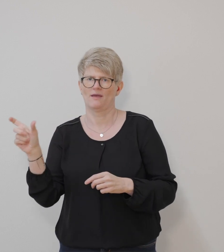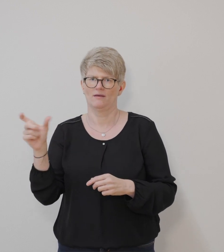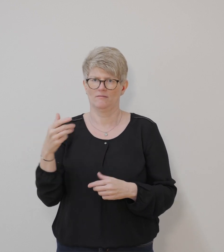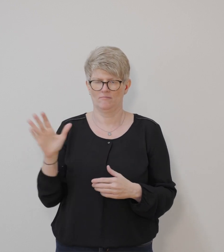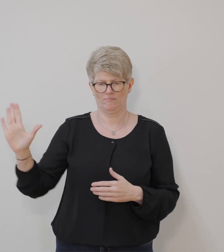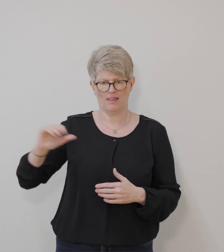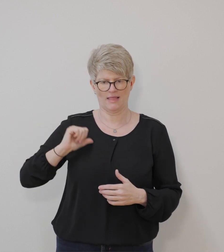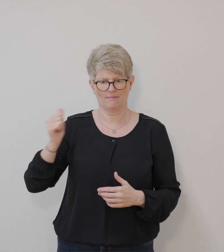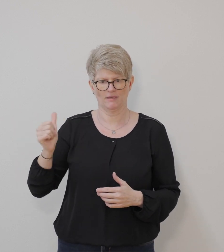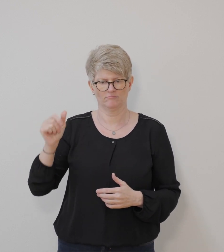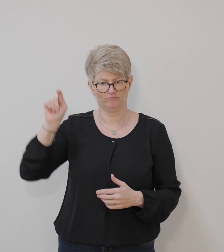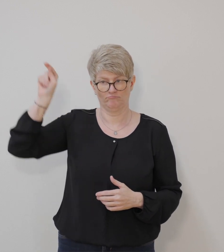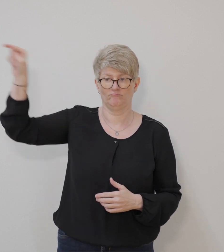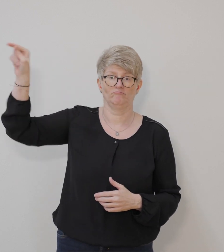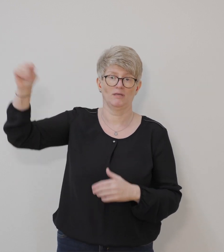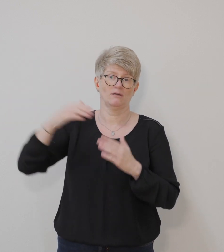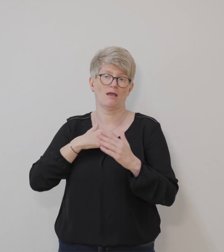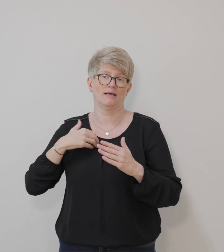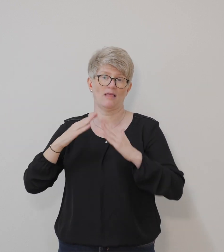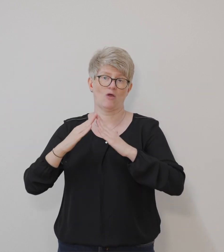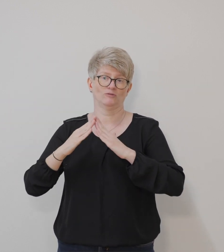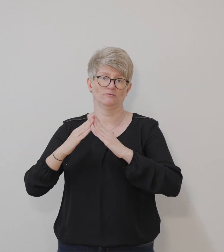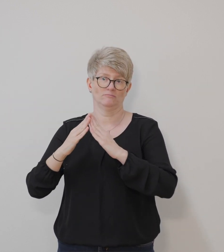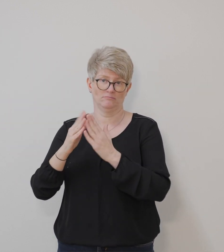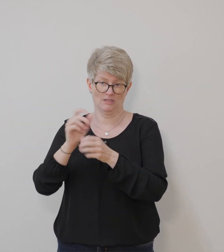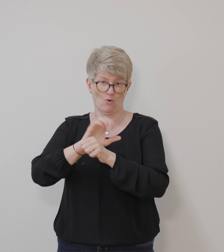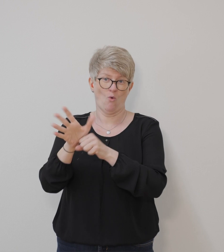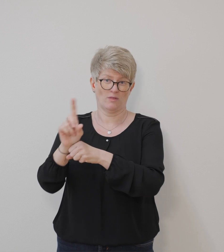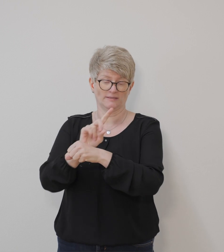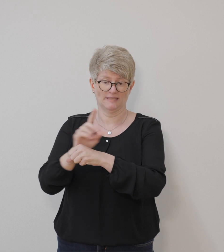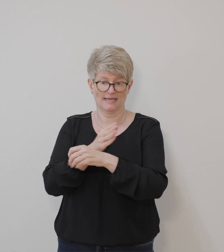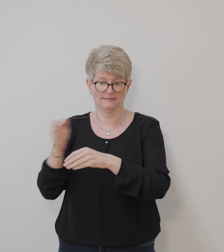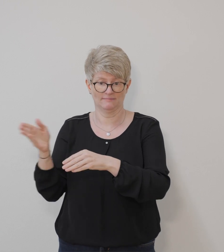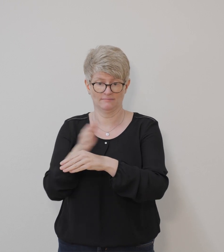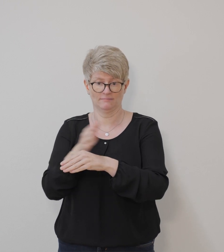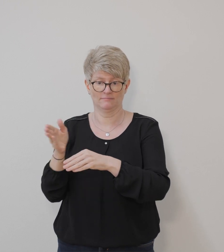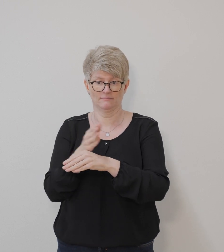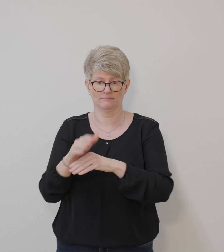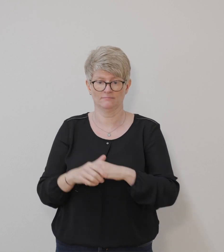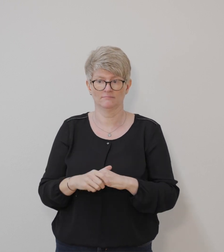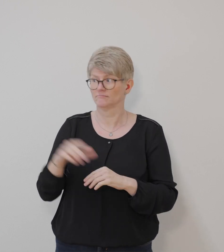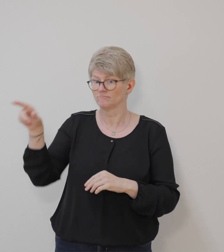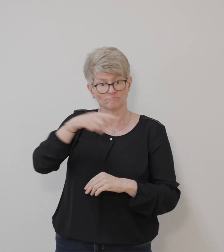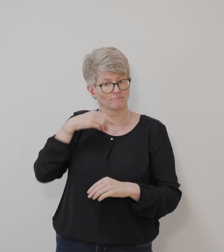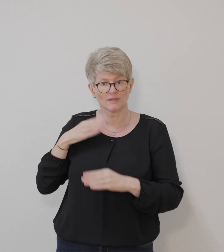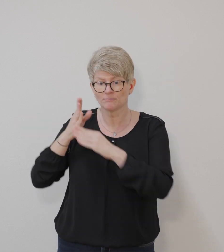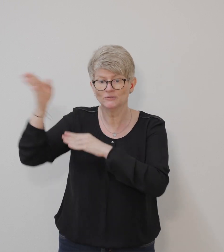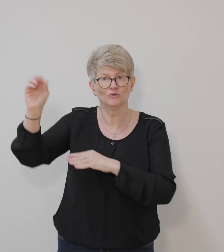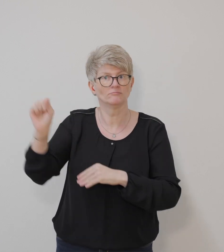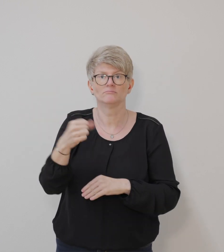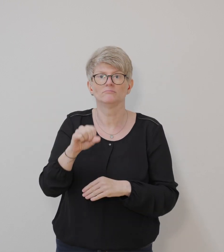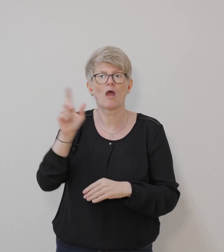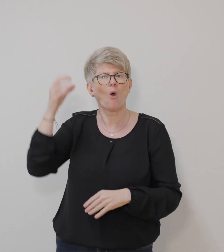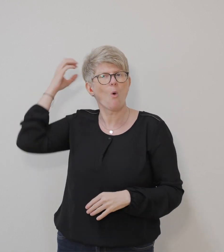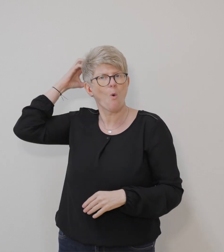Nach 7 Wochen ist er alleine ohne Begleitung im Krankenhaus verstorben. Die Beisetzung durfte nur